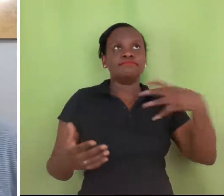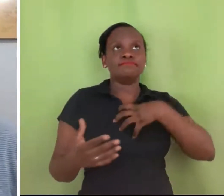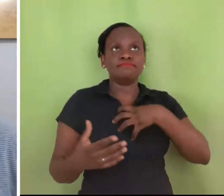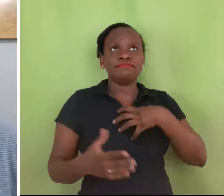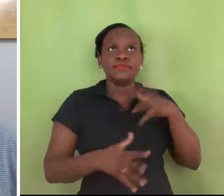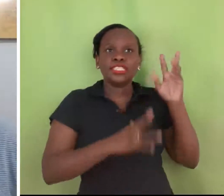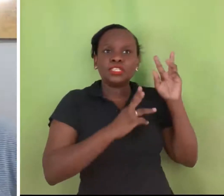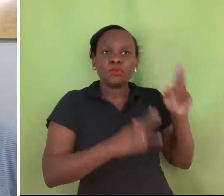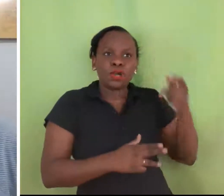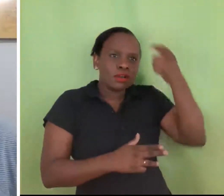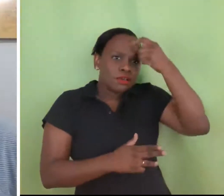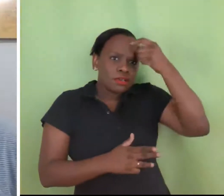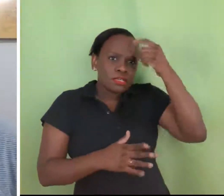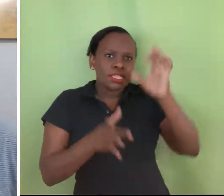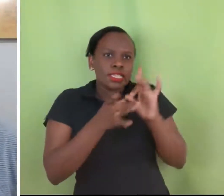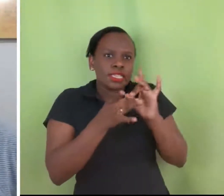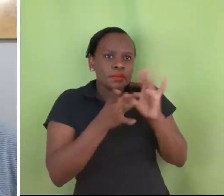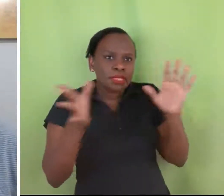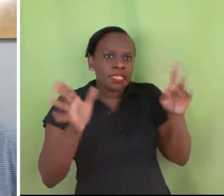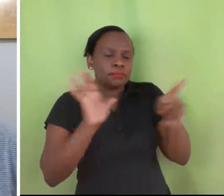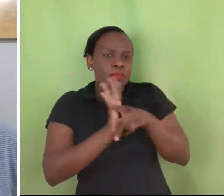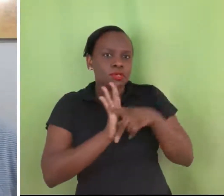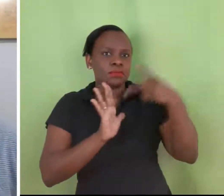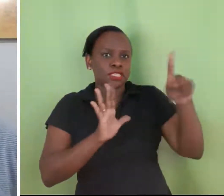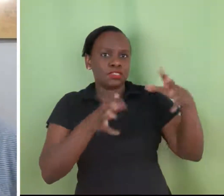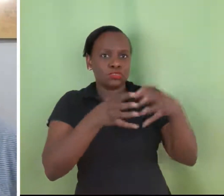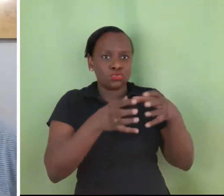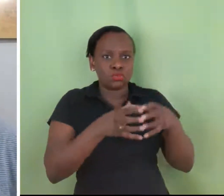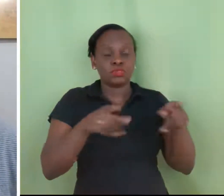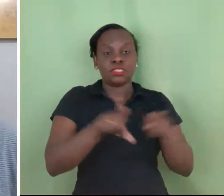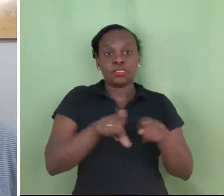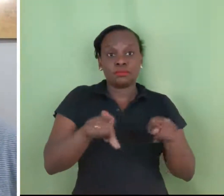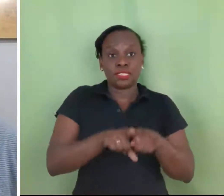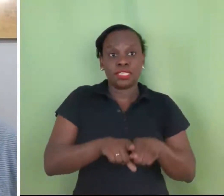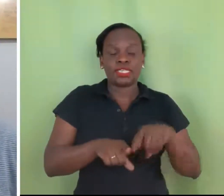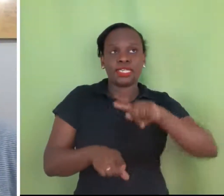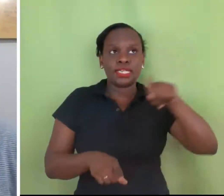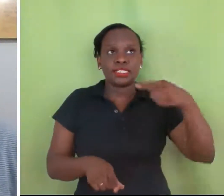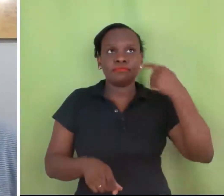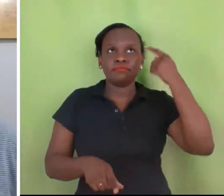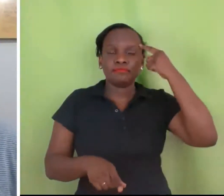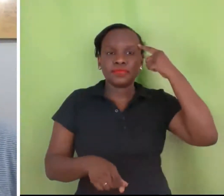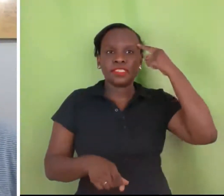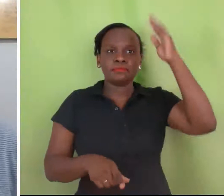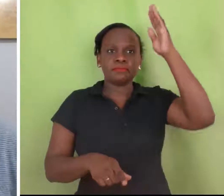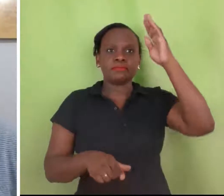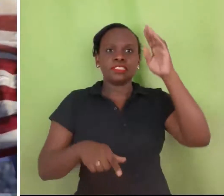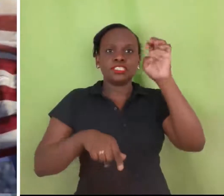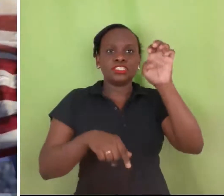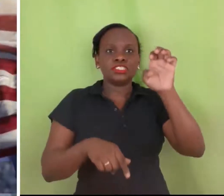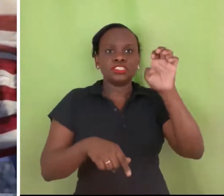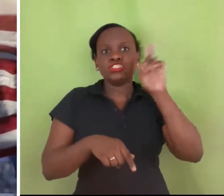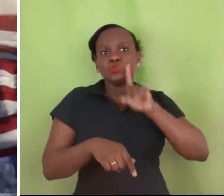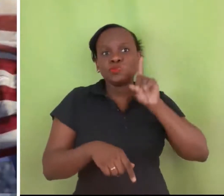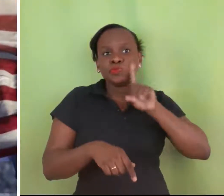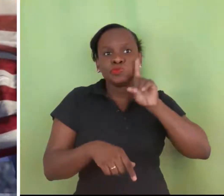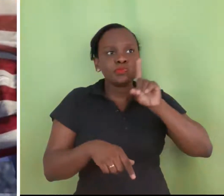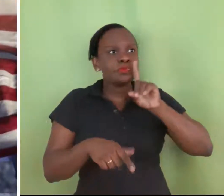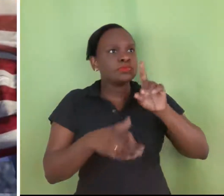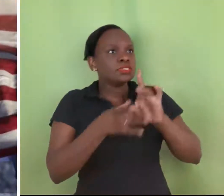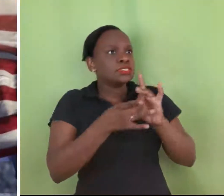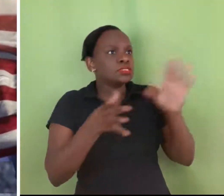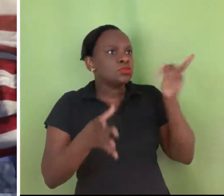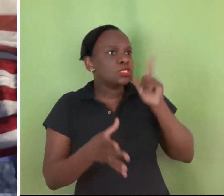nessas ideias de liberdade do iluminismo, inspirados na independência dos Estados Unidos, e aqui cabe